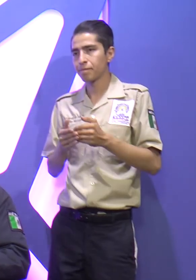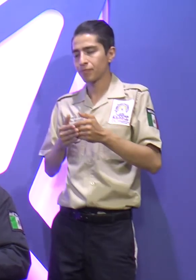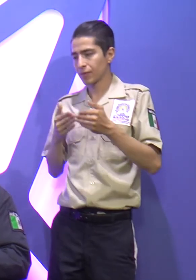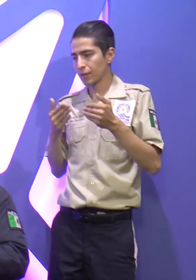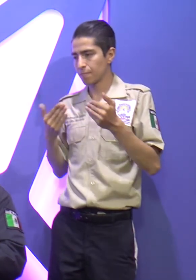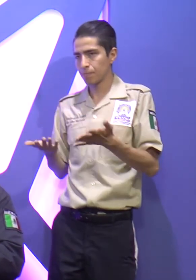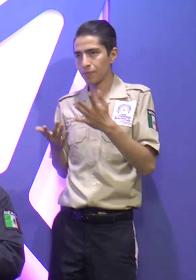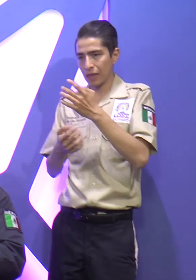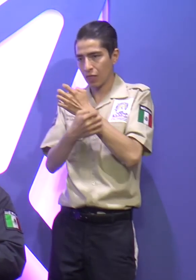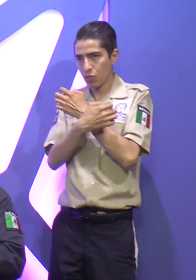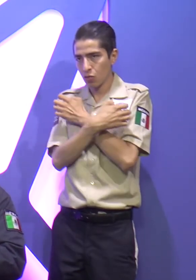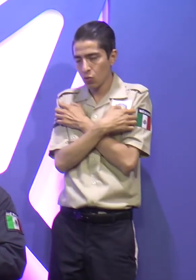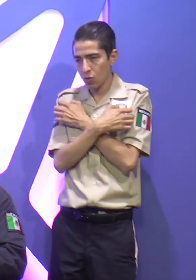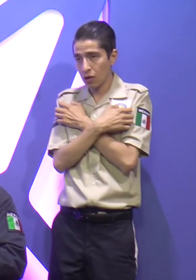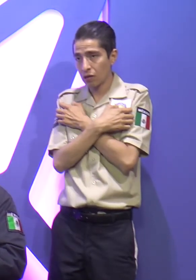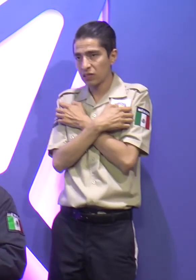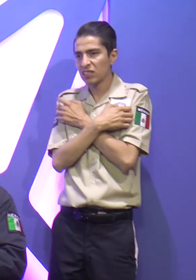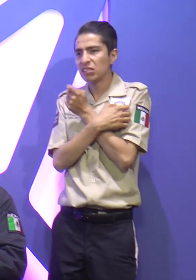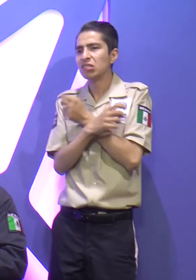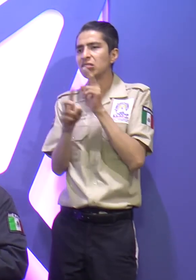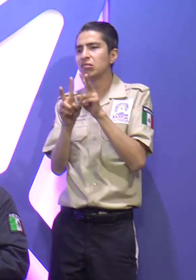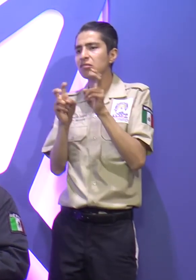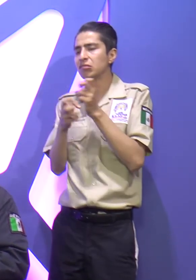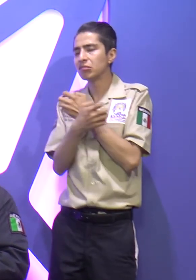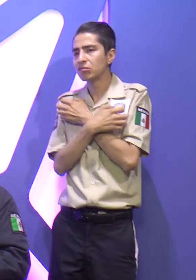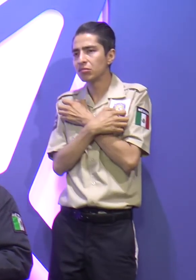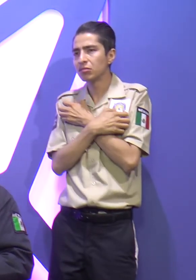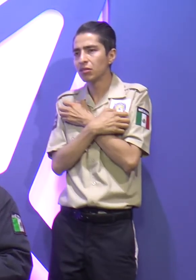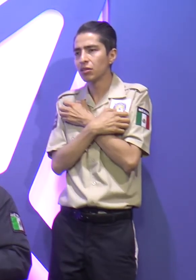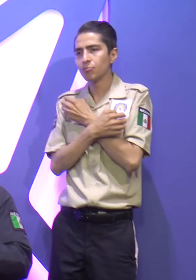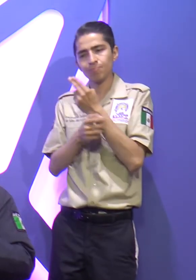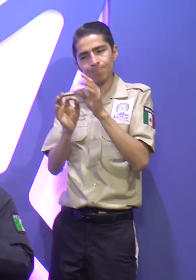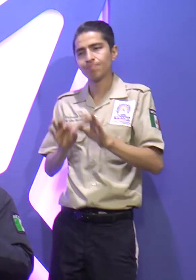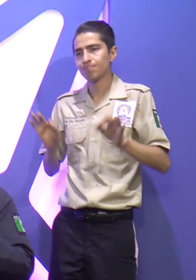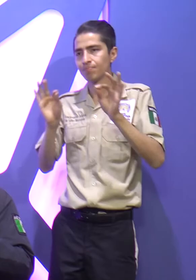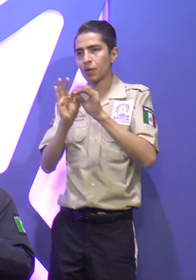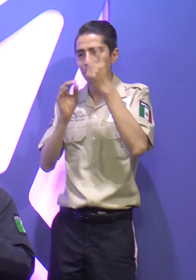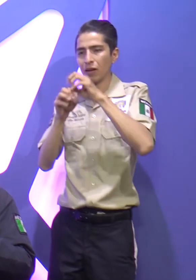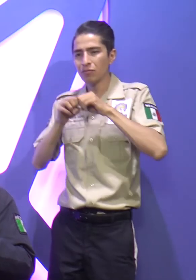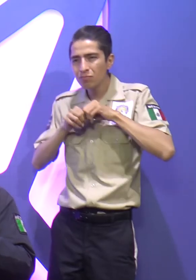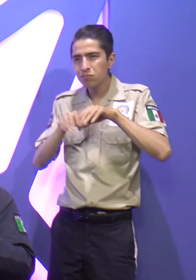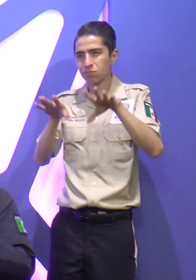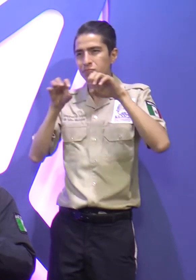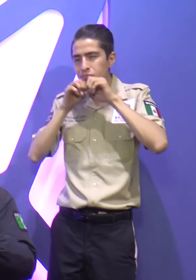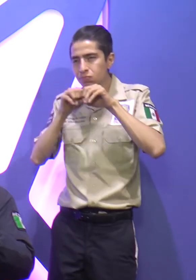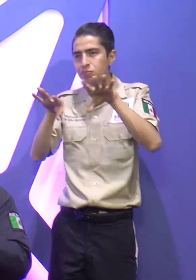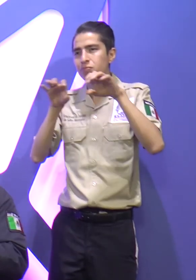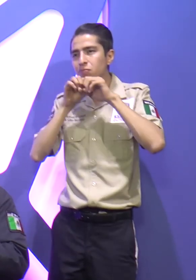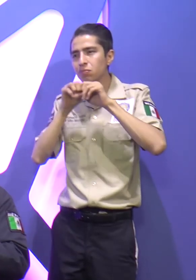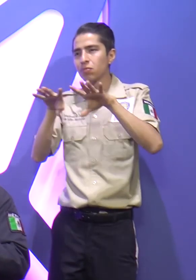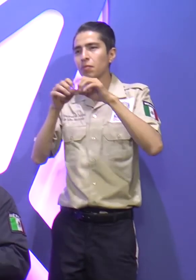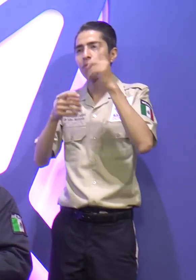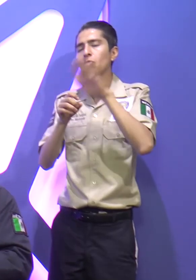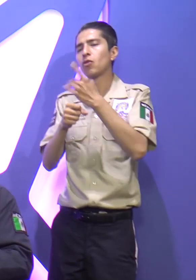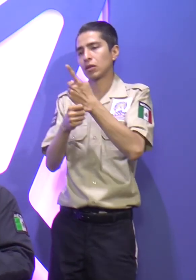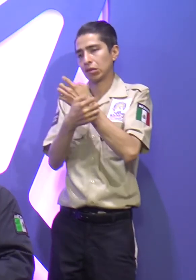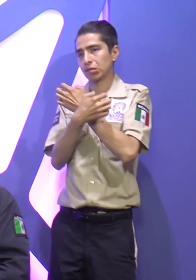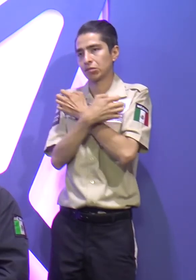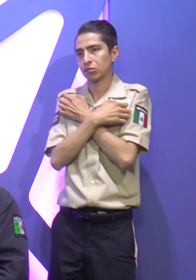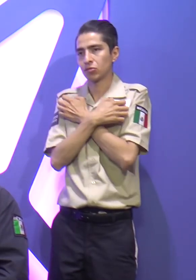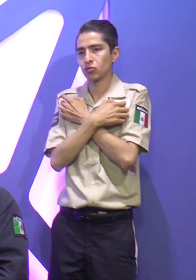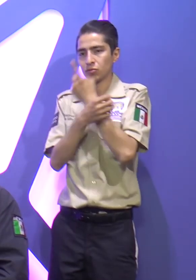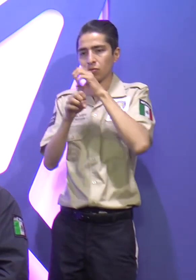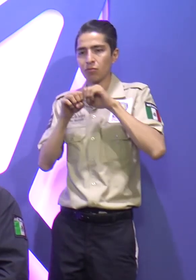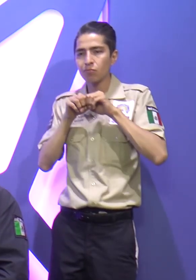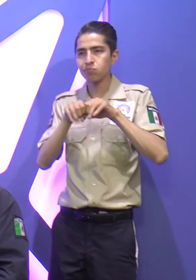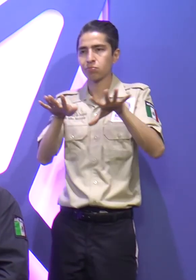término educación es un término muy importante que debemos nosotros empezar a difundir, porque en realidad es una educación que se está